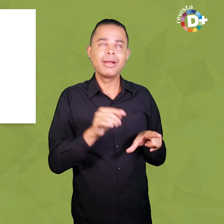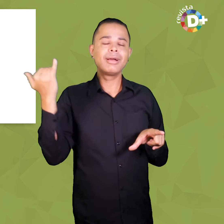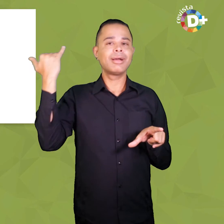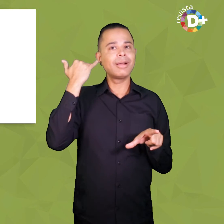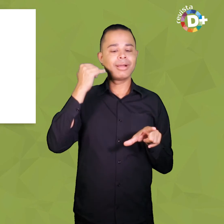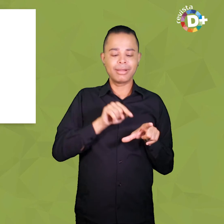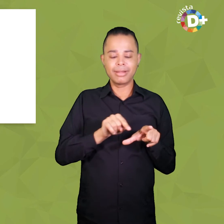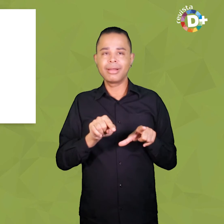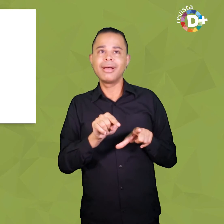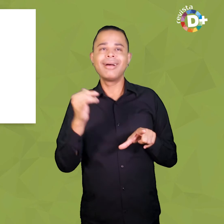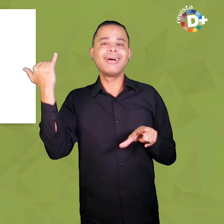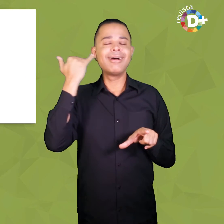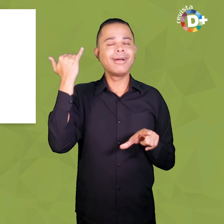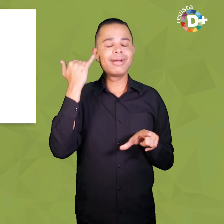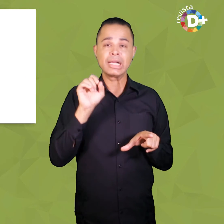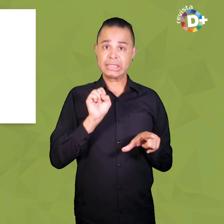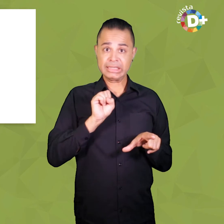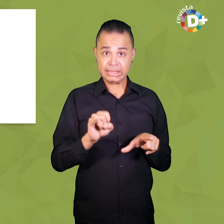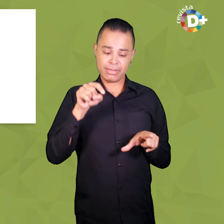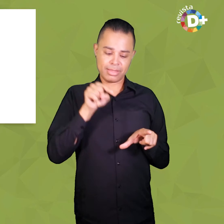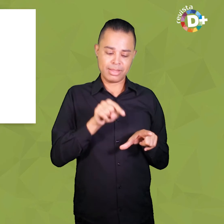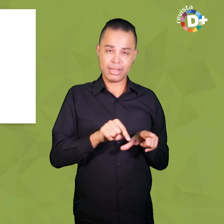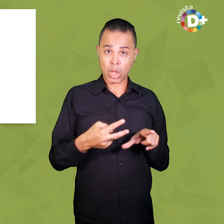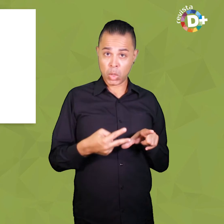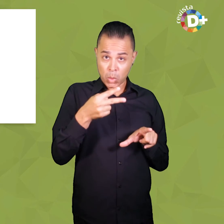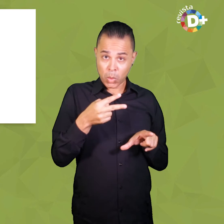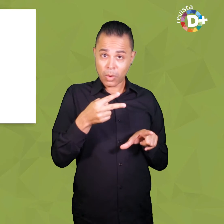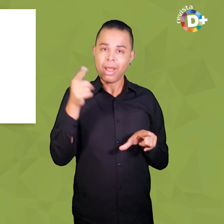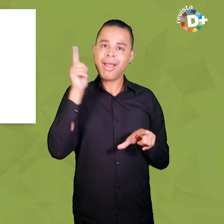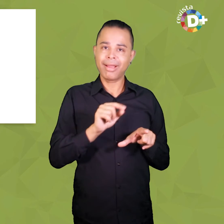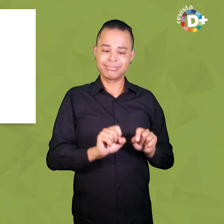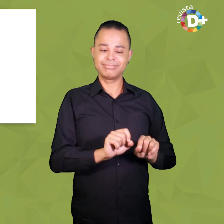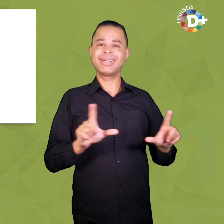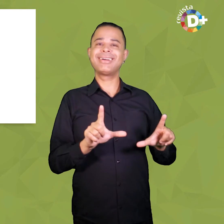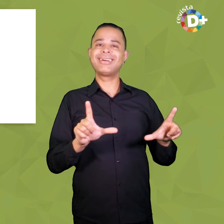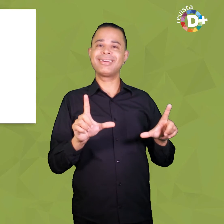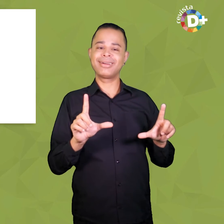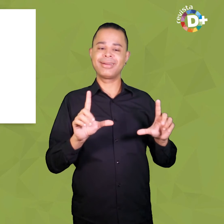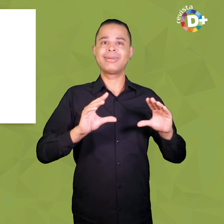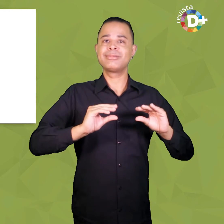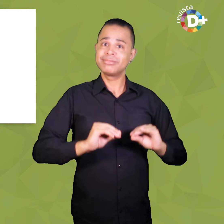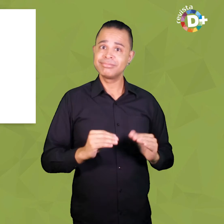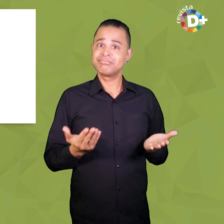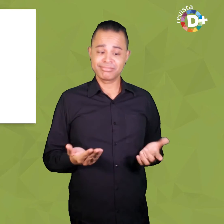selecionar com dois toque a func aparecem para a seleção são iguais aos do smartphone